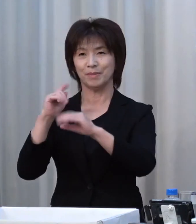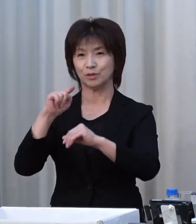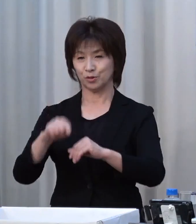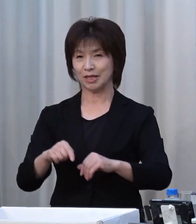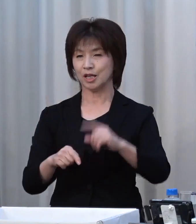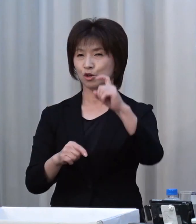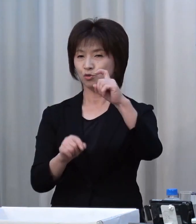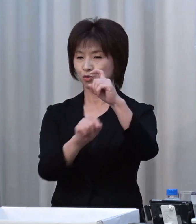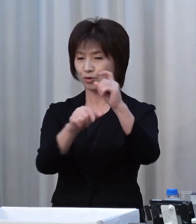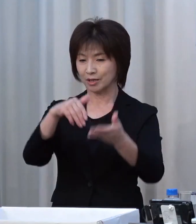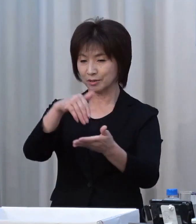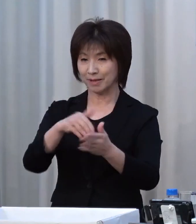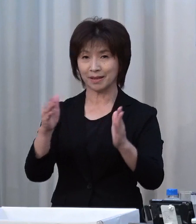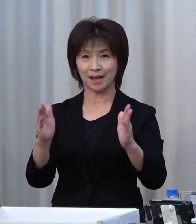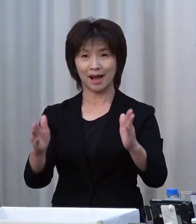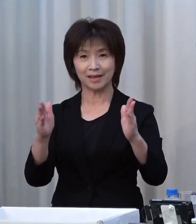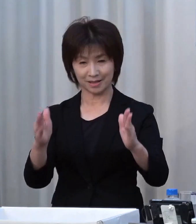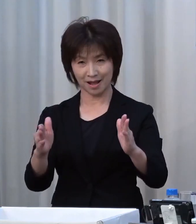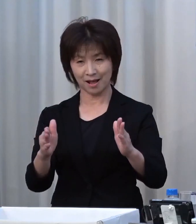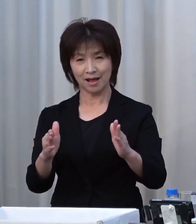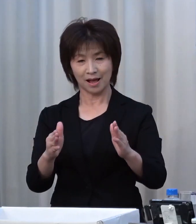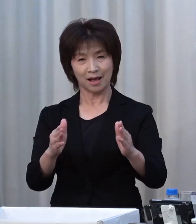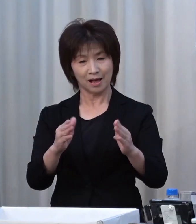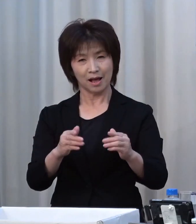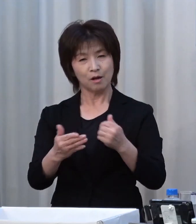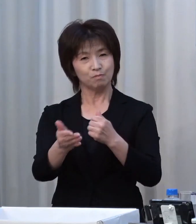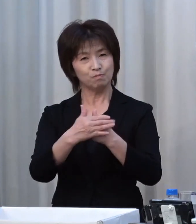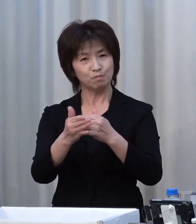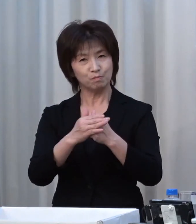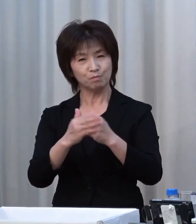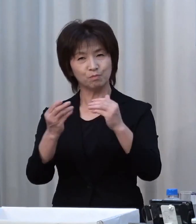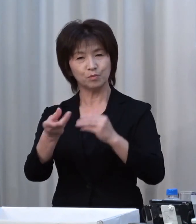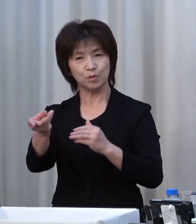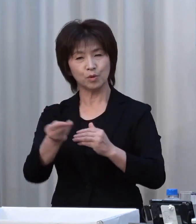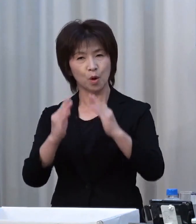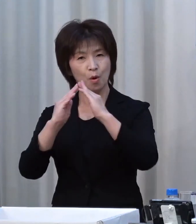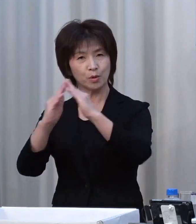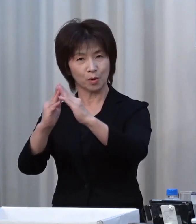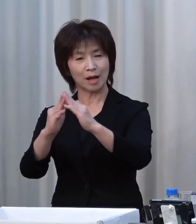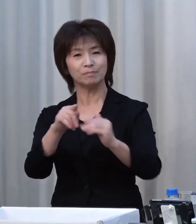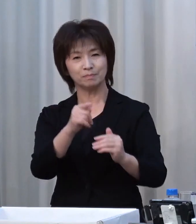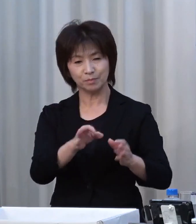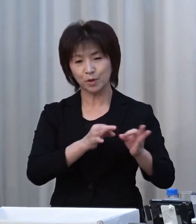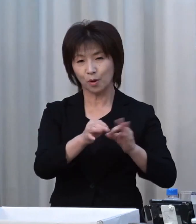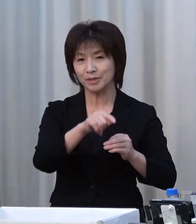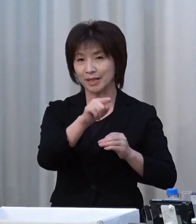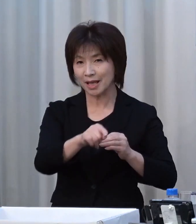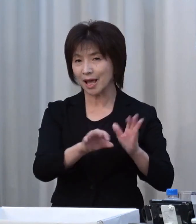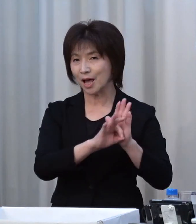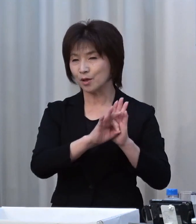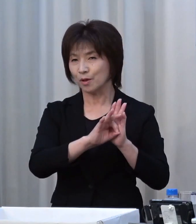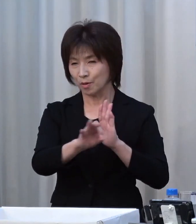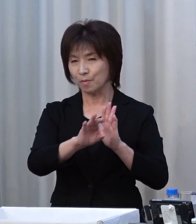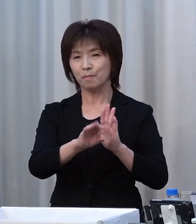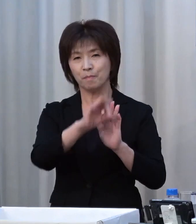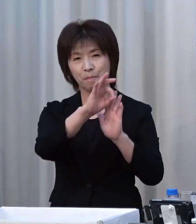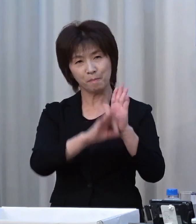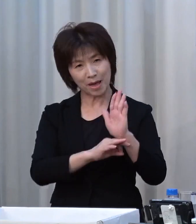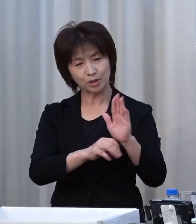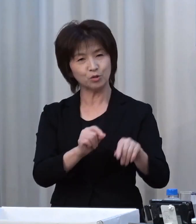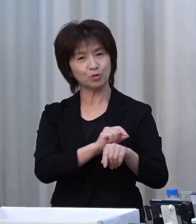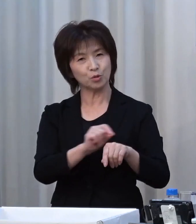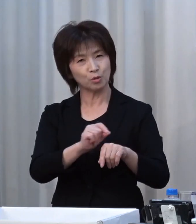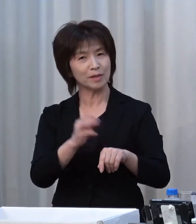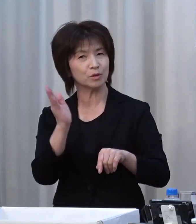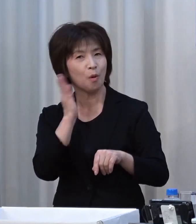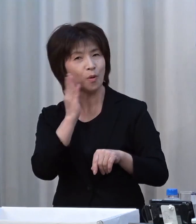10月末までの期間中、協賛する旅館や飲食店で伊勢海老の特別メニューが提供され、旬の